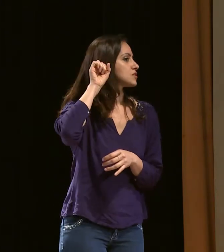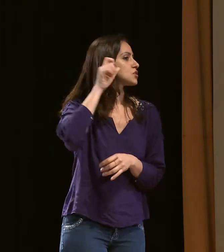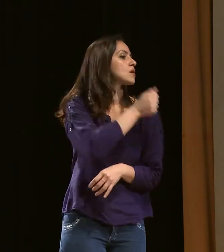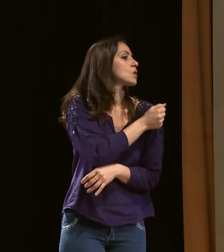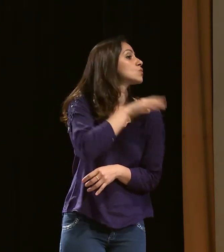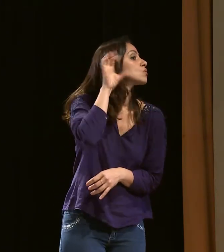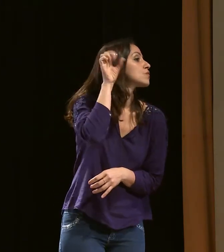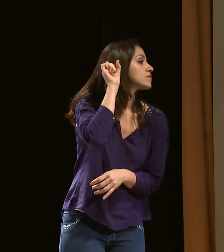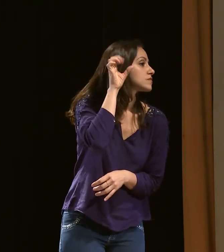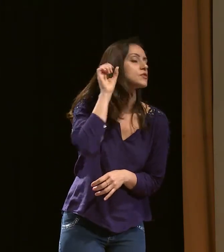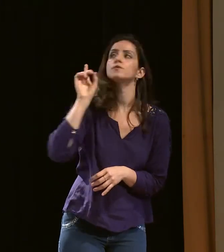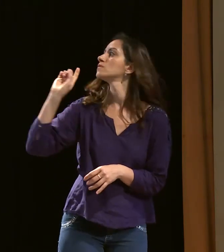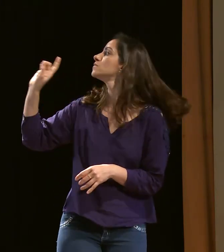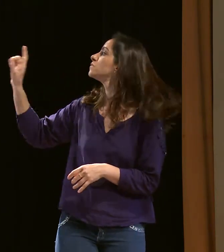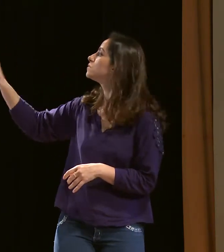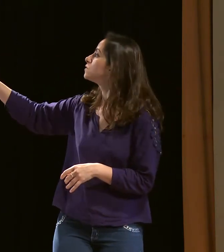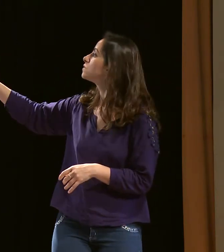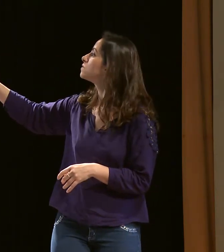Ali, exemplos de alunos ouvintes